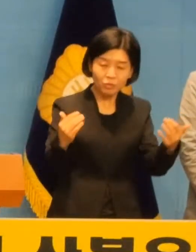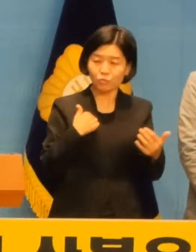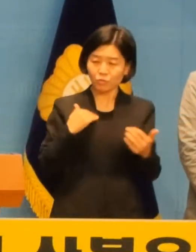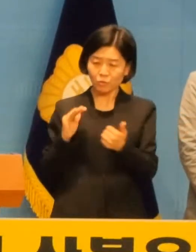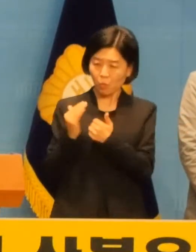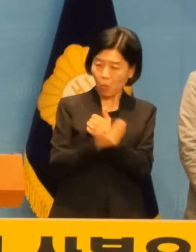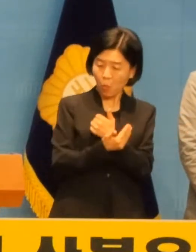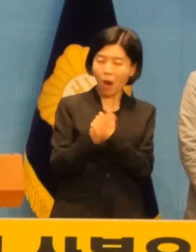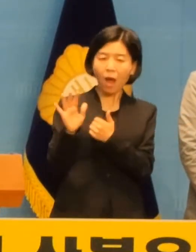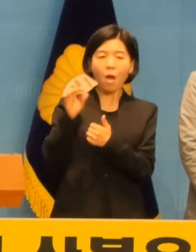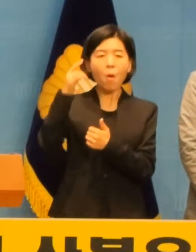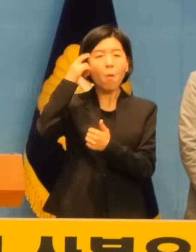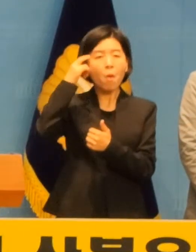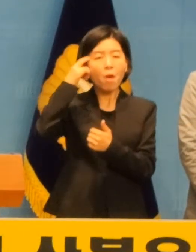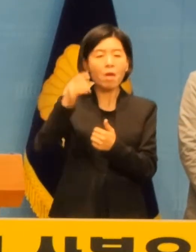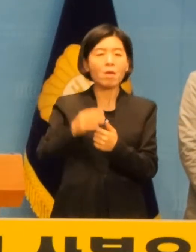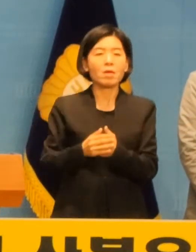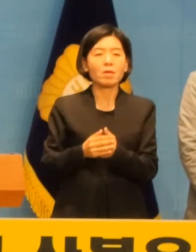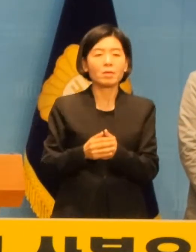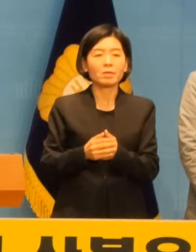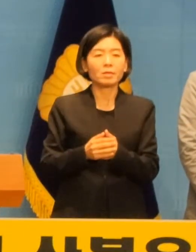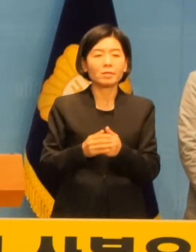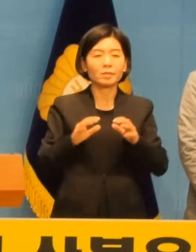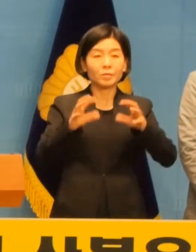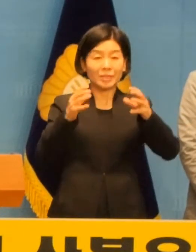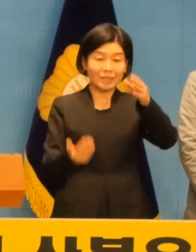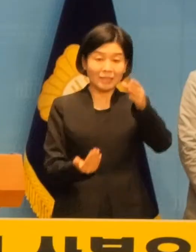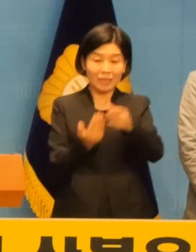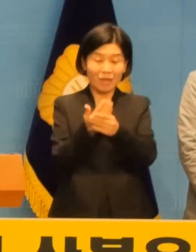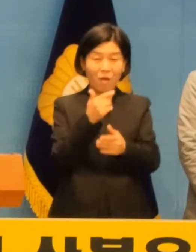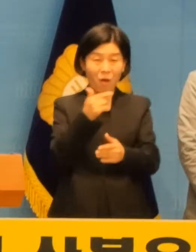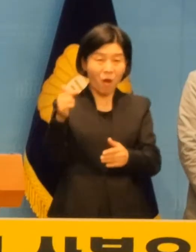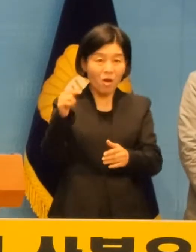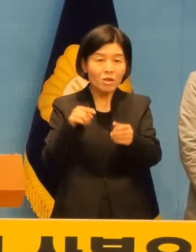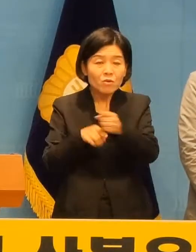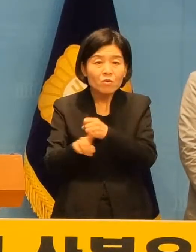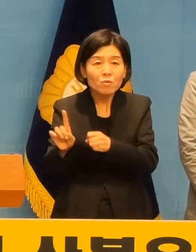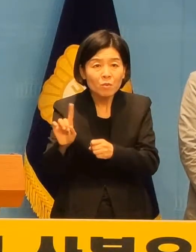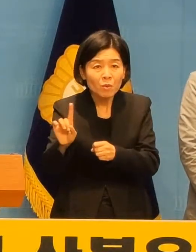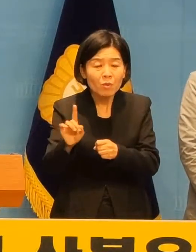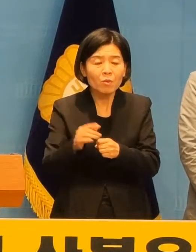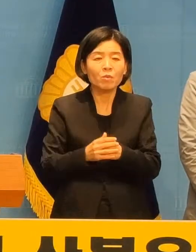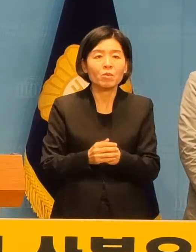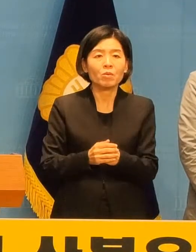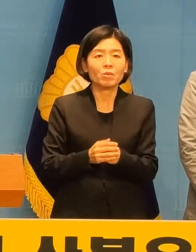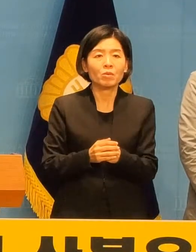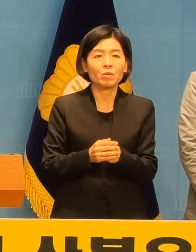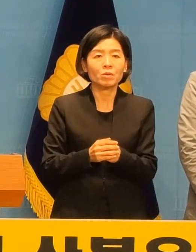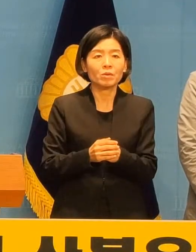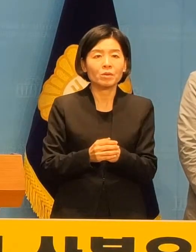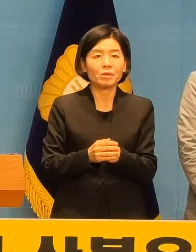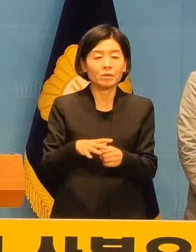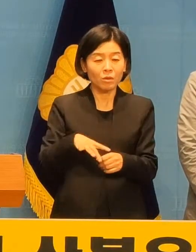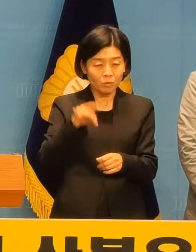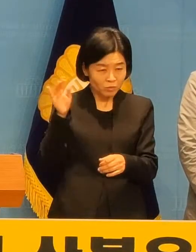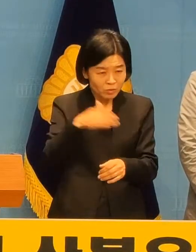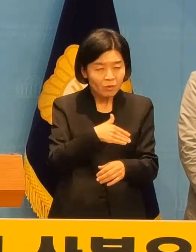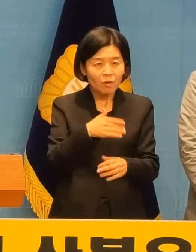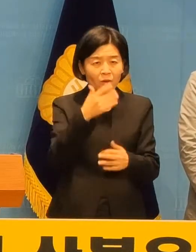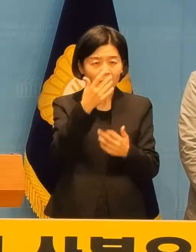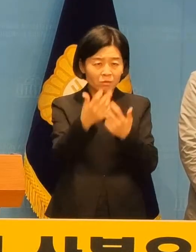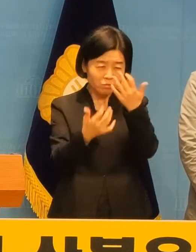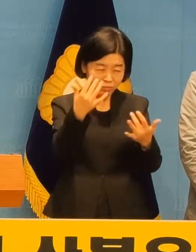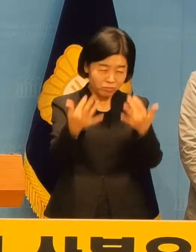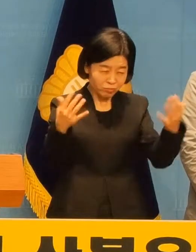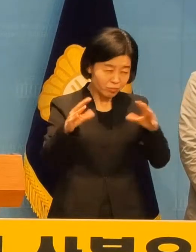못했는지, 이토록 큰 재난이 닥친 이유가 무엇인지, 왜 초기 진화에